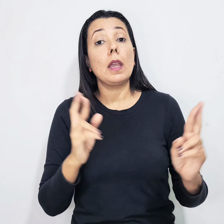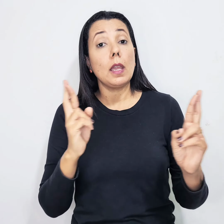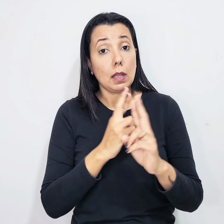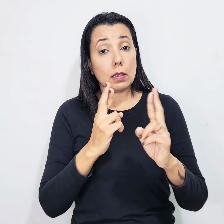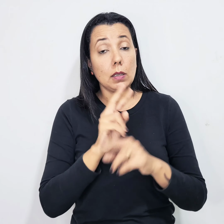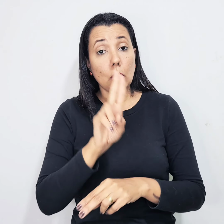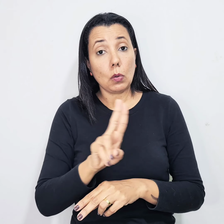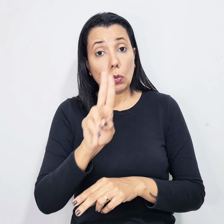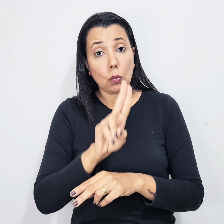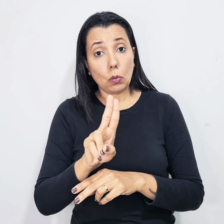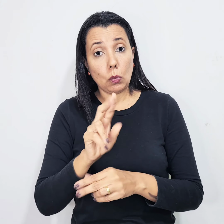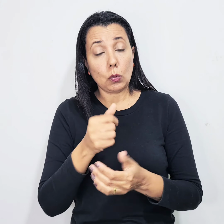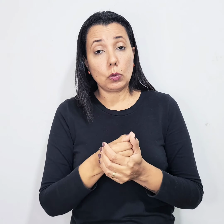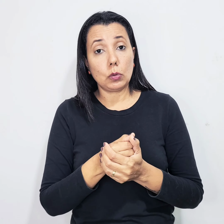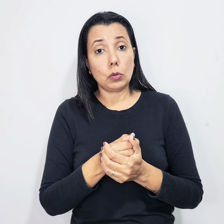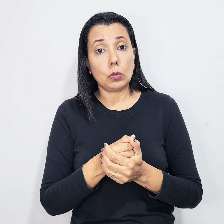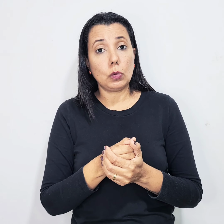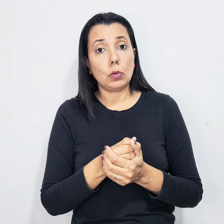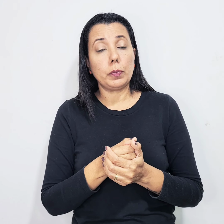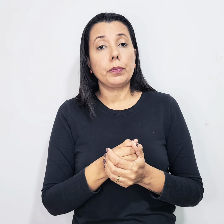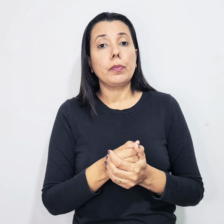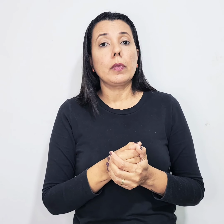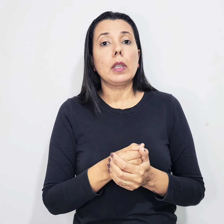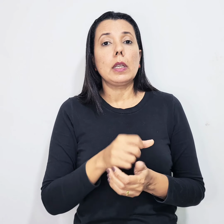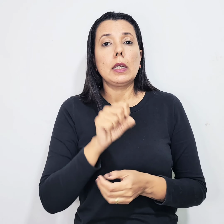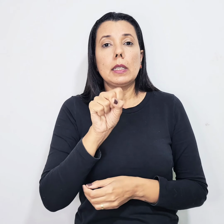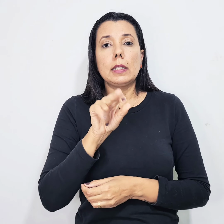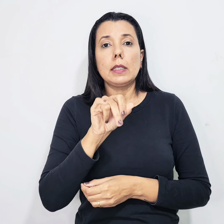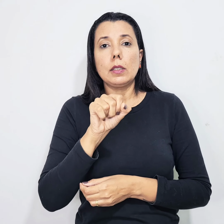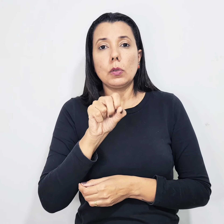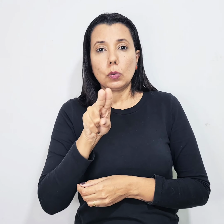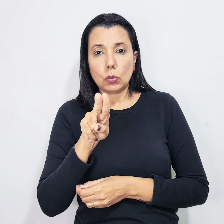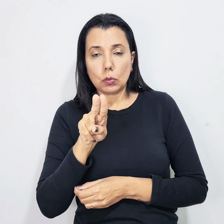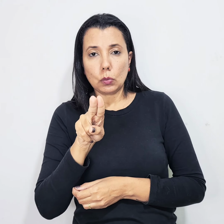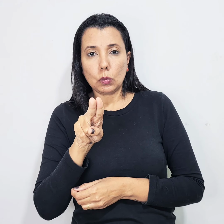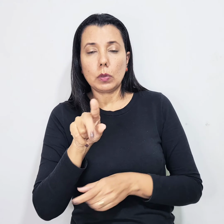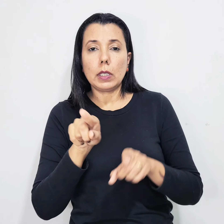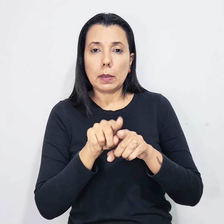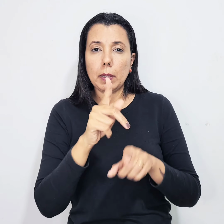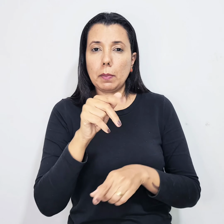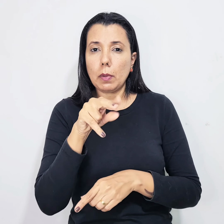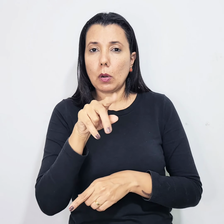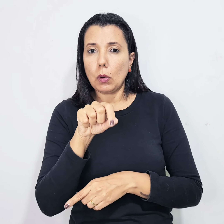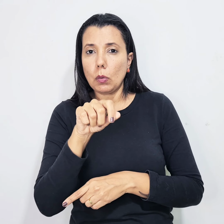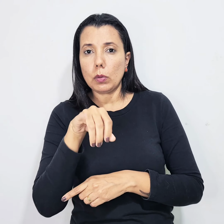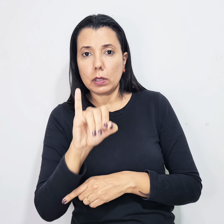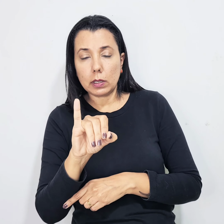uso dessa nota SISU e ProUni, a